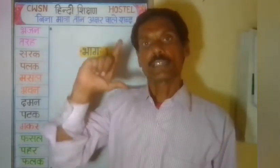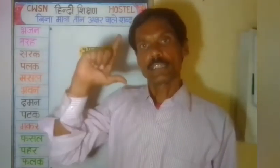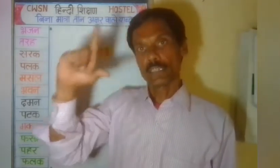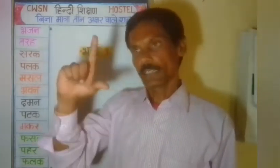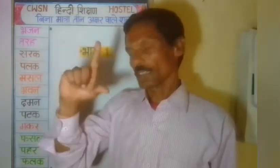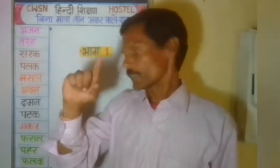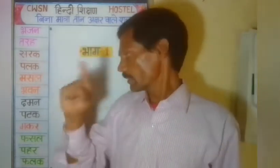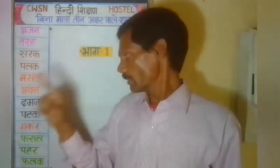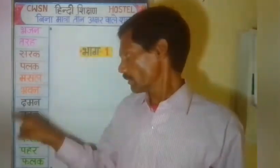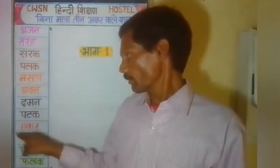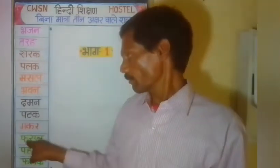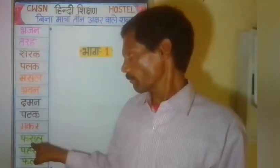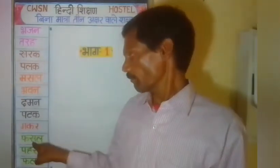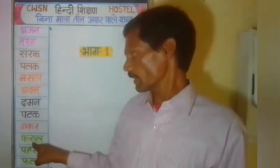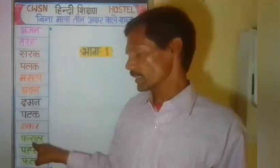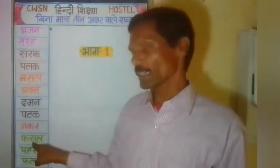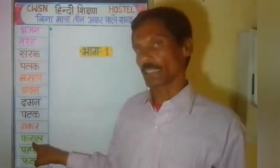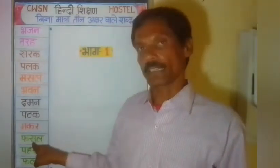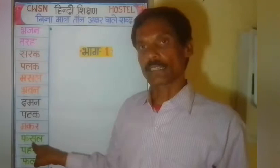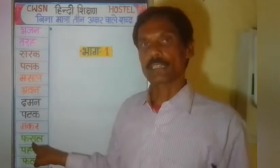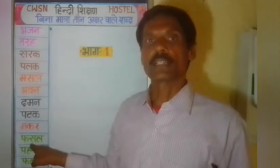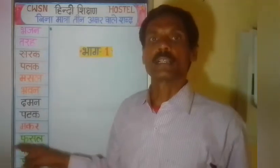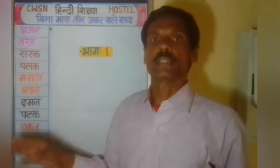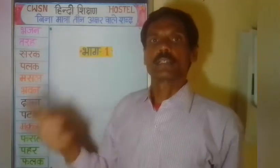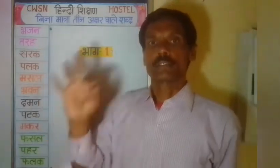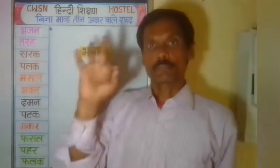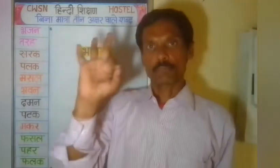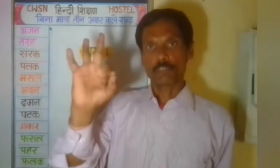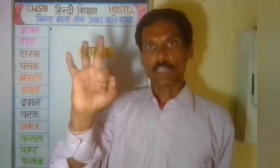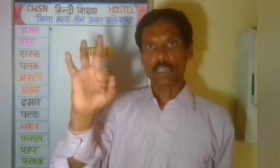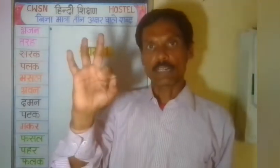शाल, फसल, फा